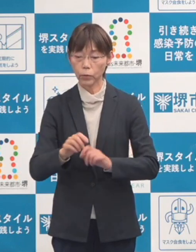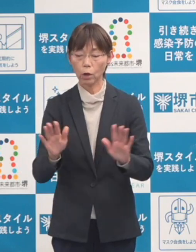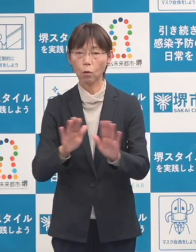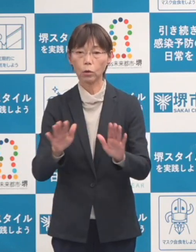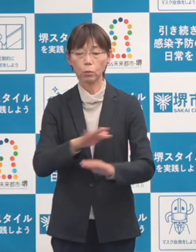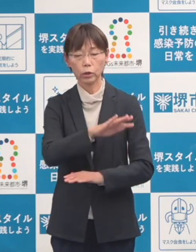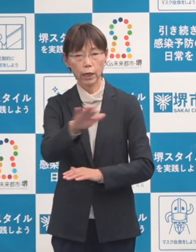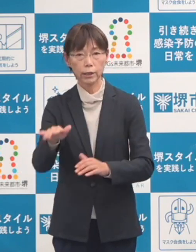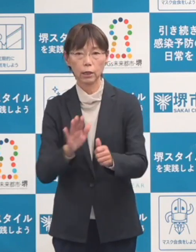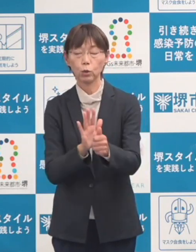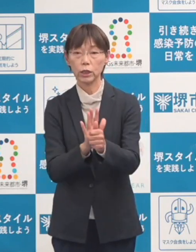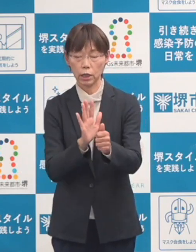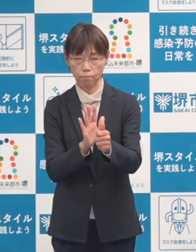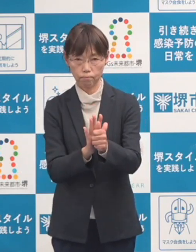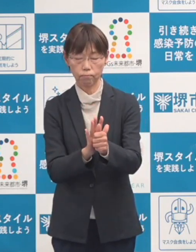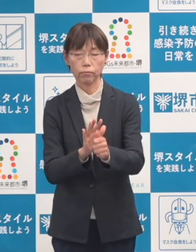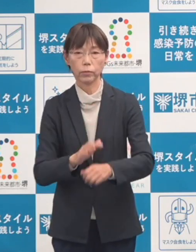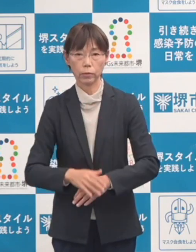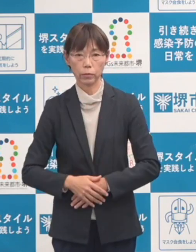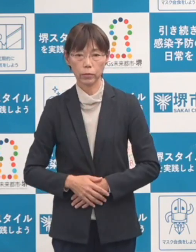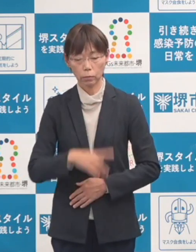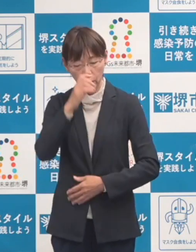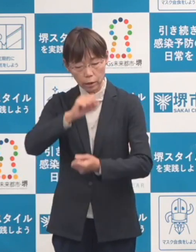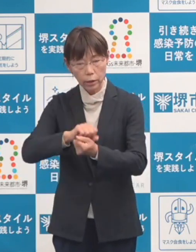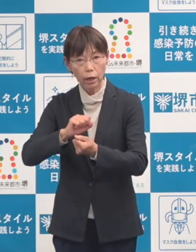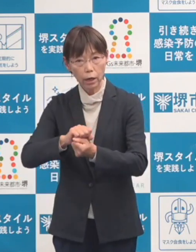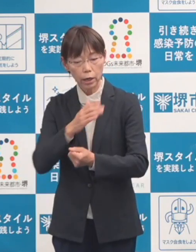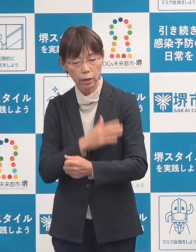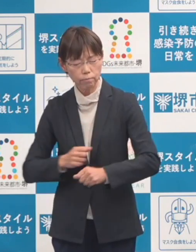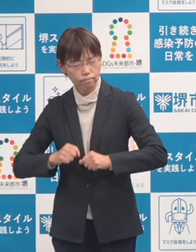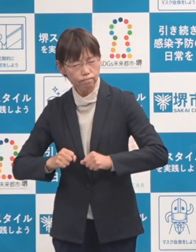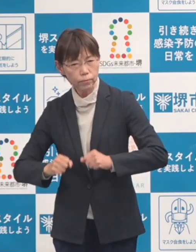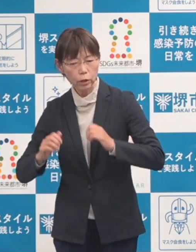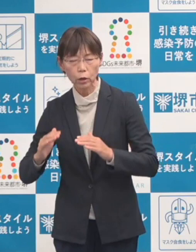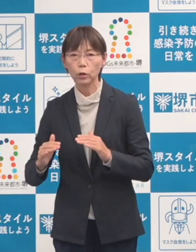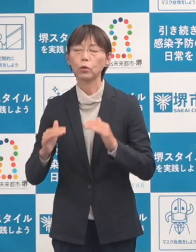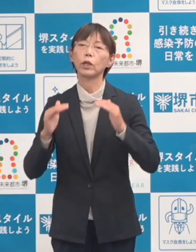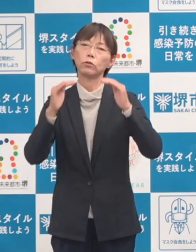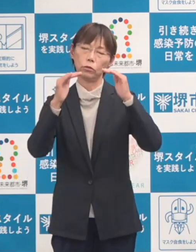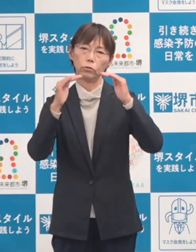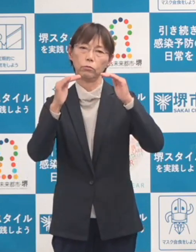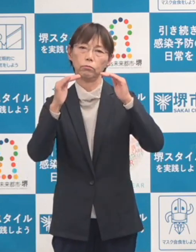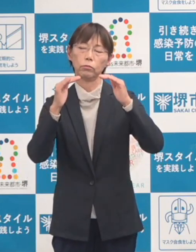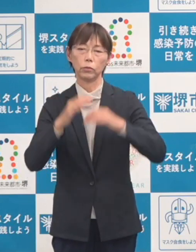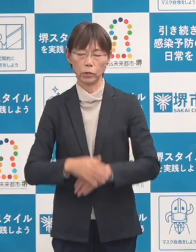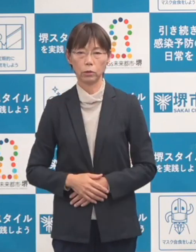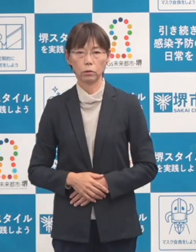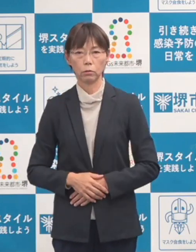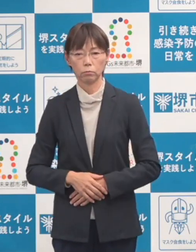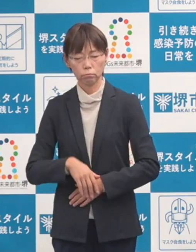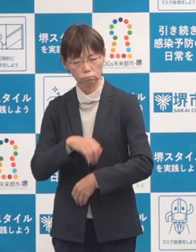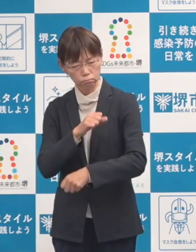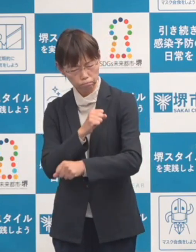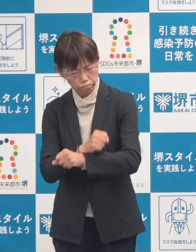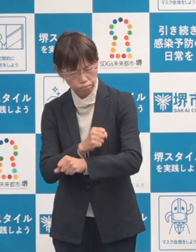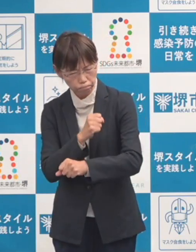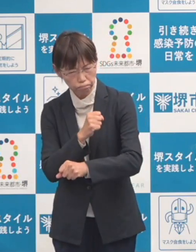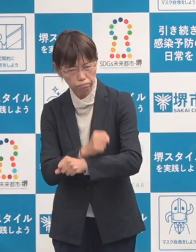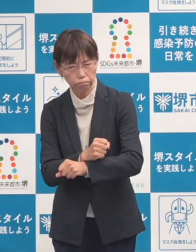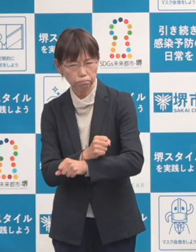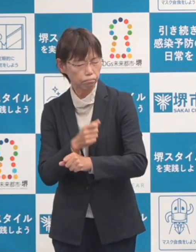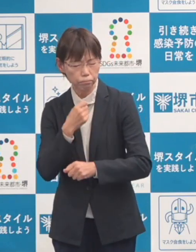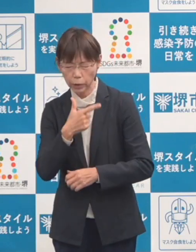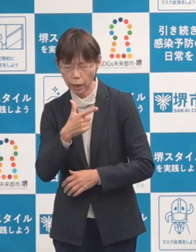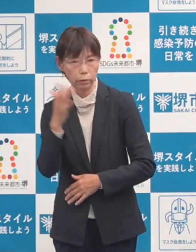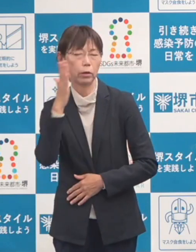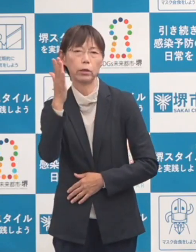り、この社会で健やかに育つための方策というのは労を惜しむつもりはございませんし、昨日の総合教育会